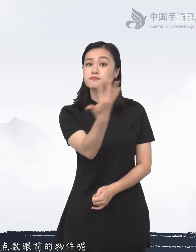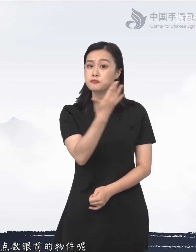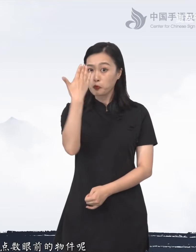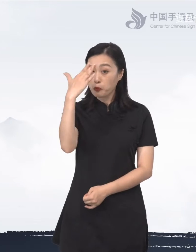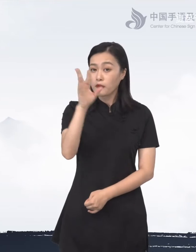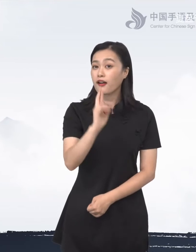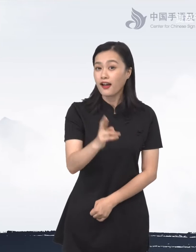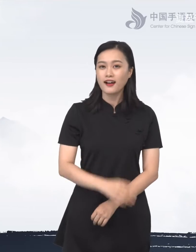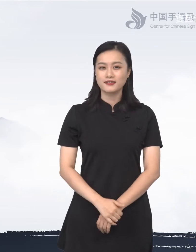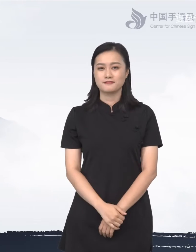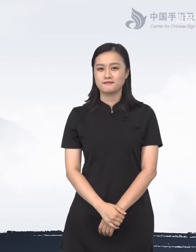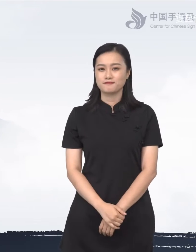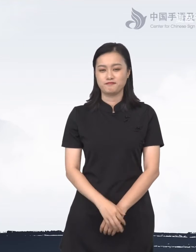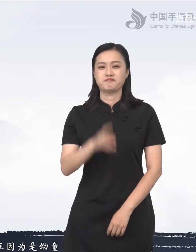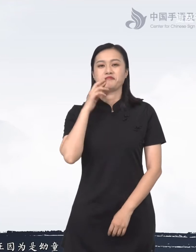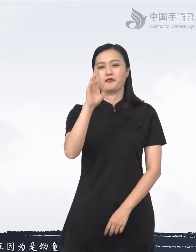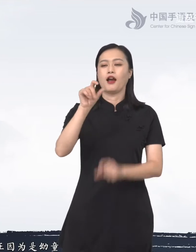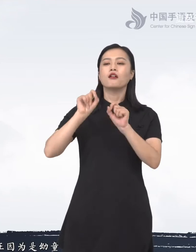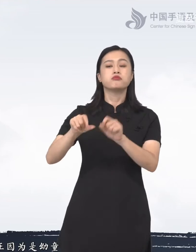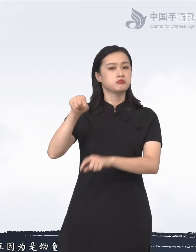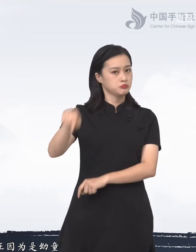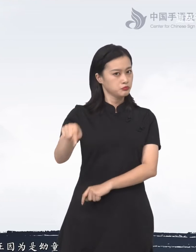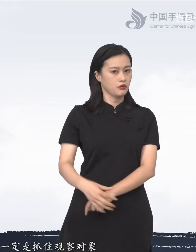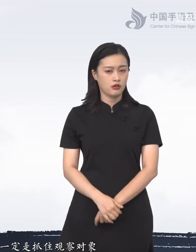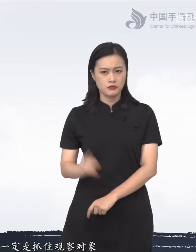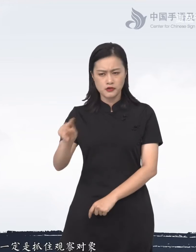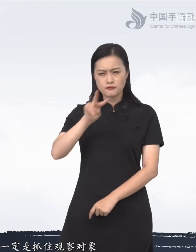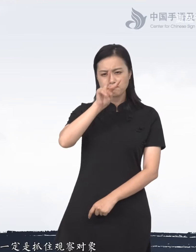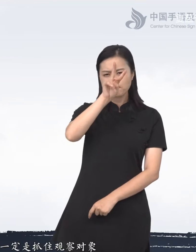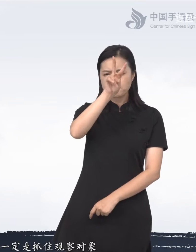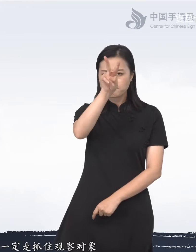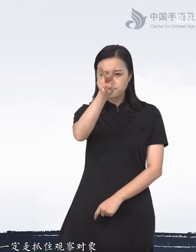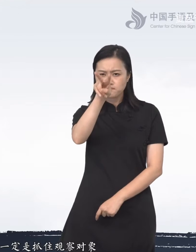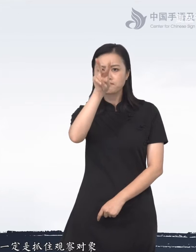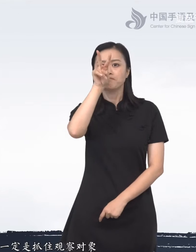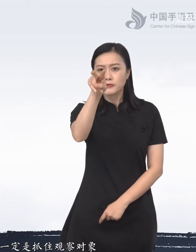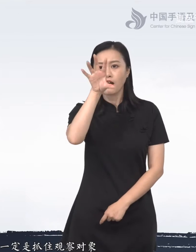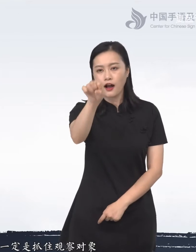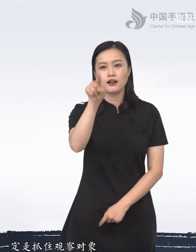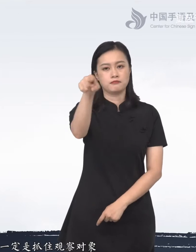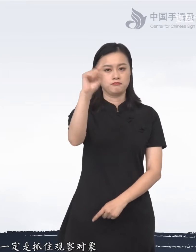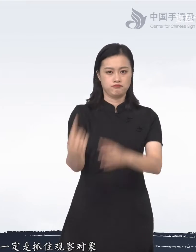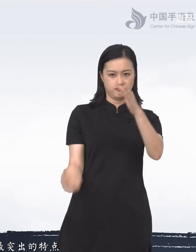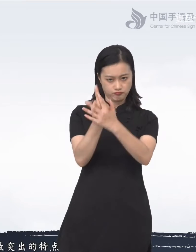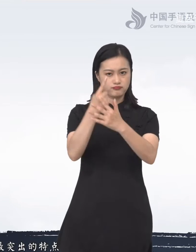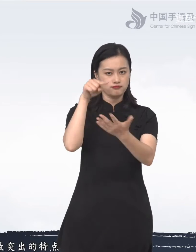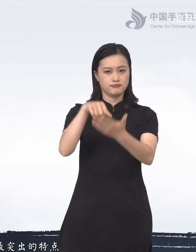呢？正因为是幼童，他的观察一定是抓住观察对象最突出的特